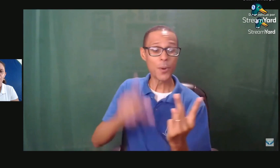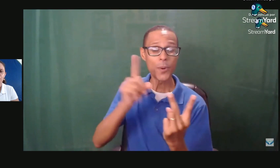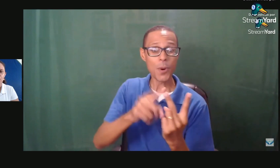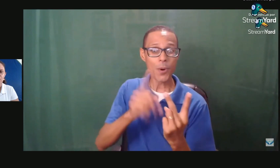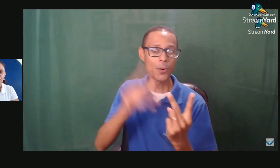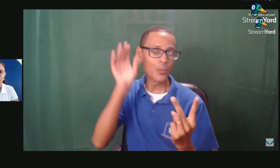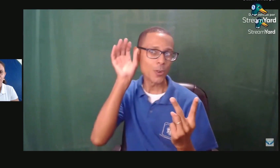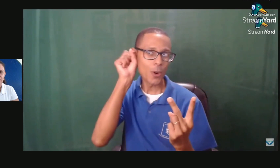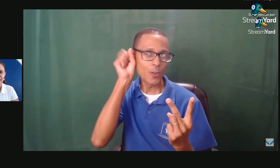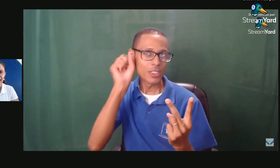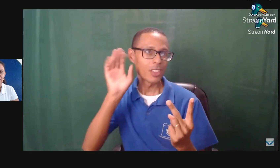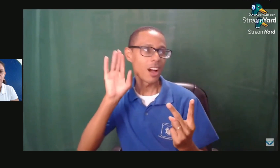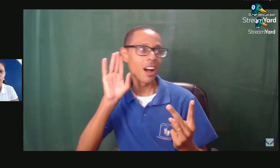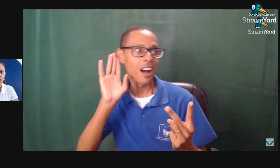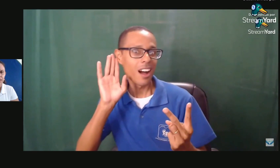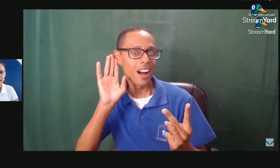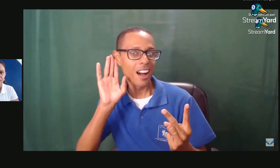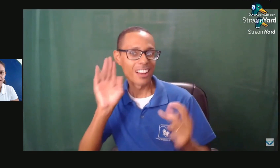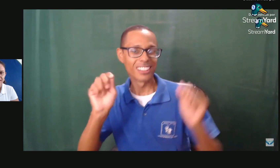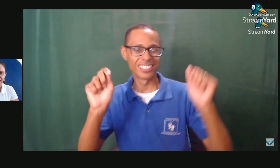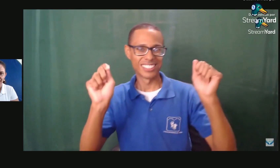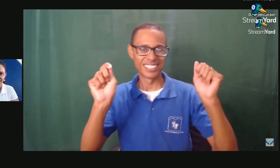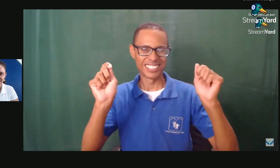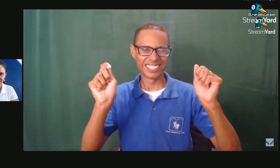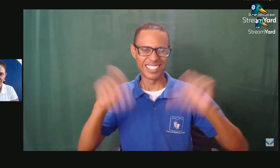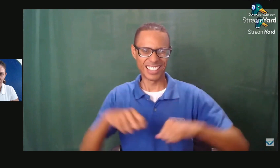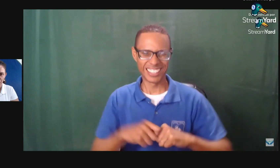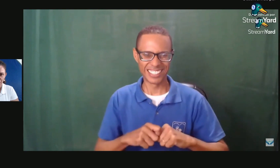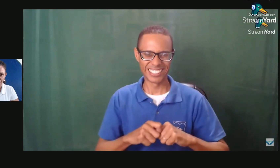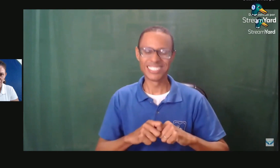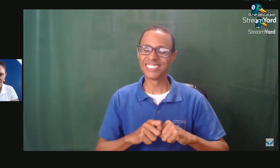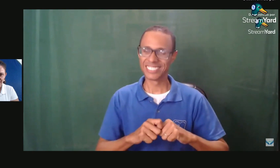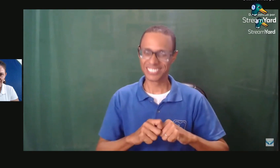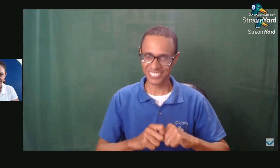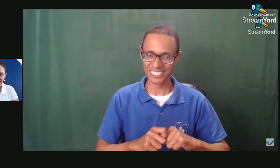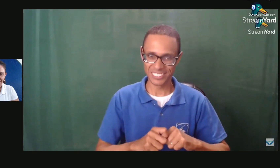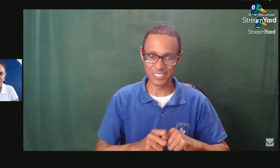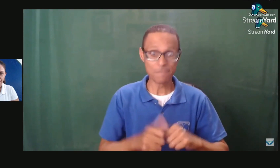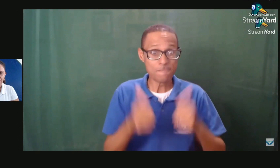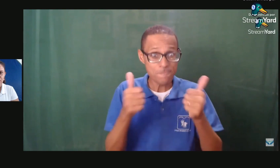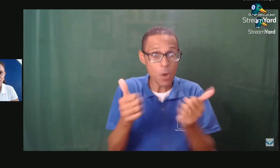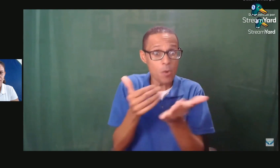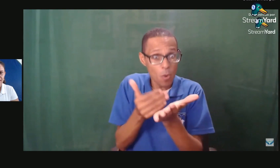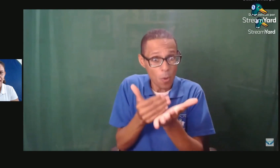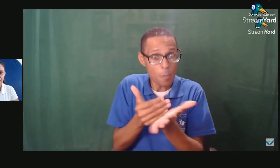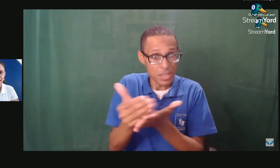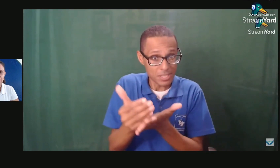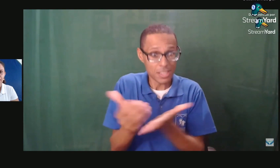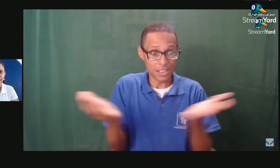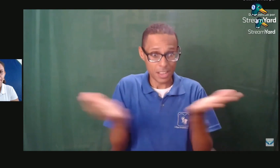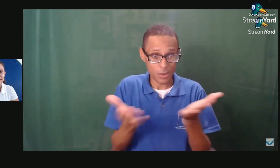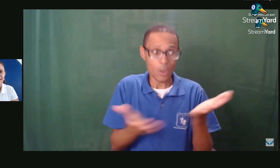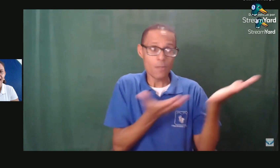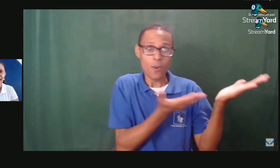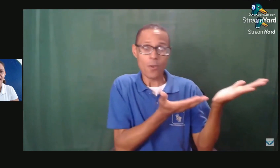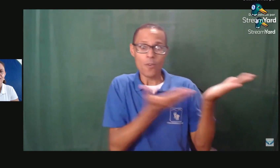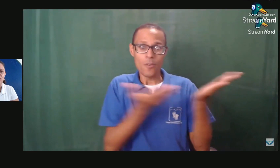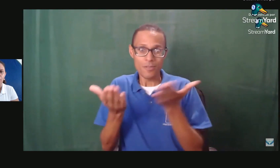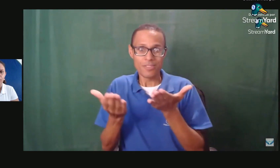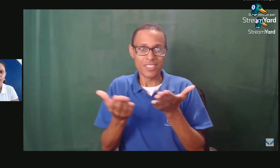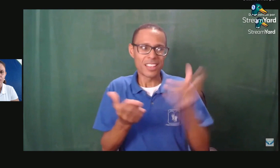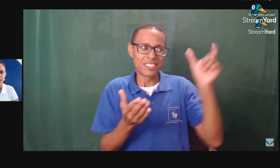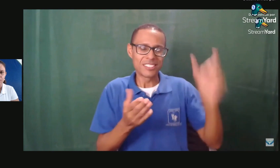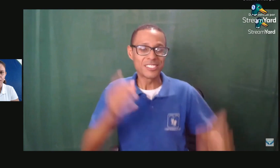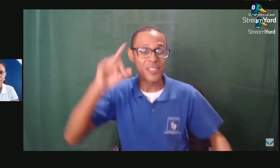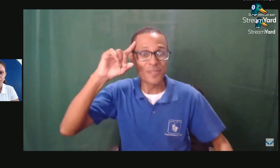hoje o nosso foco será todo em língua de sinais, tá bom? Para a gente mostrar mesmo a capacidade,